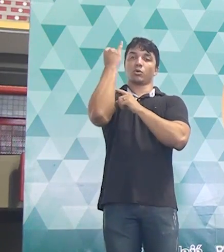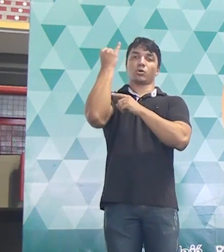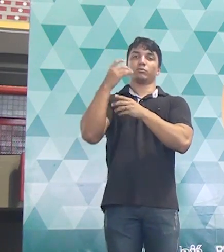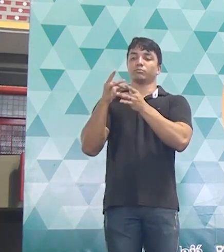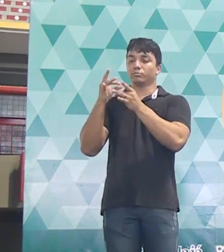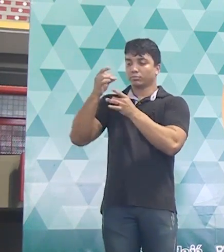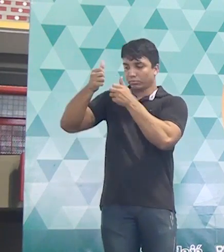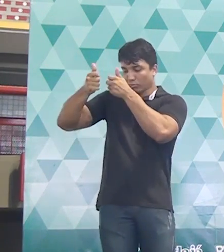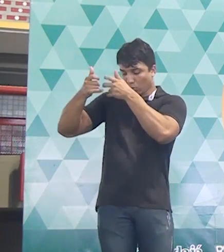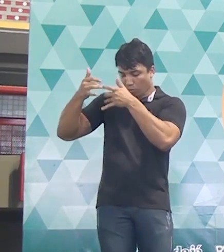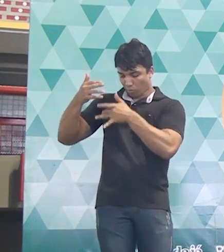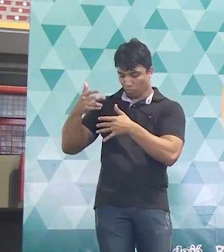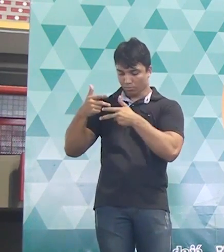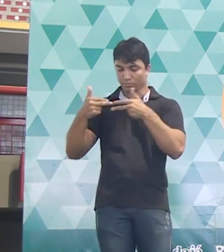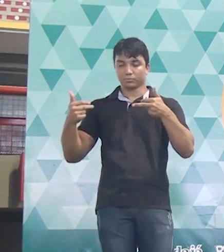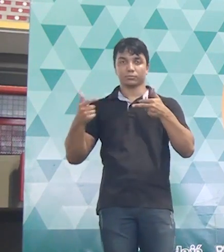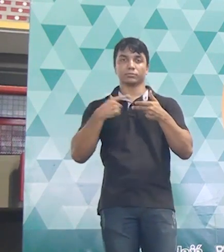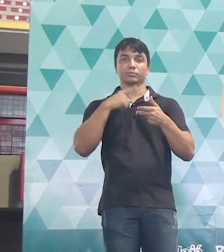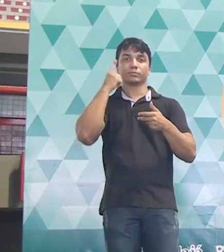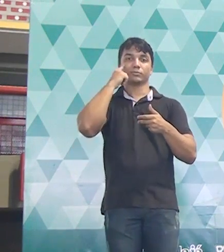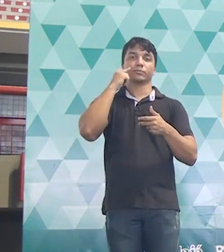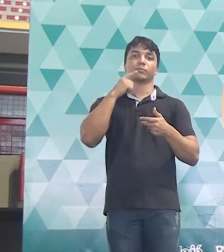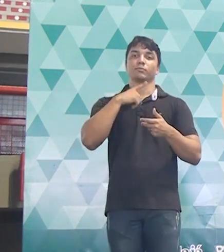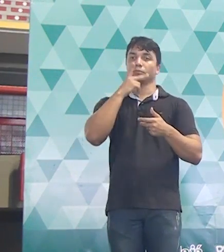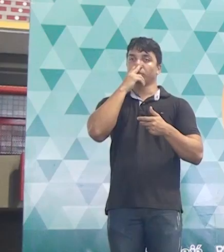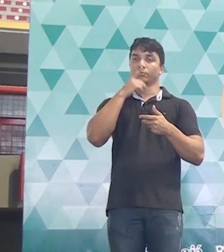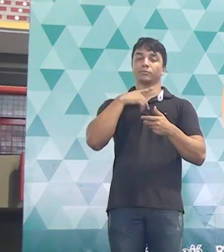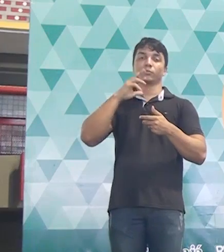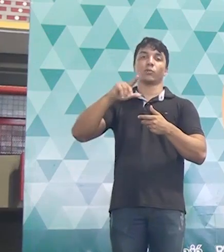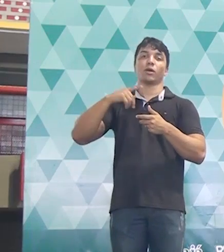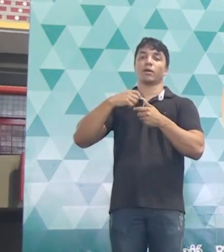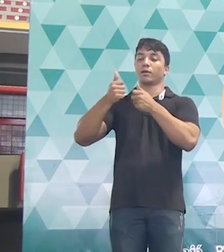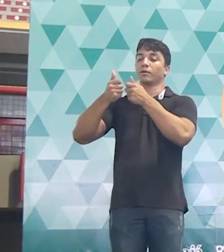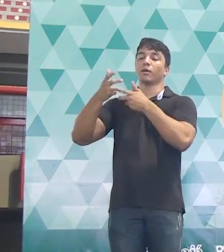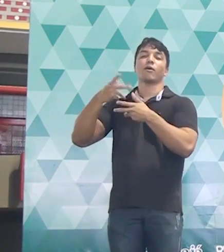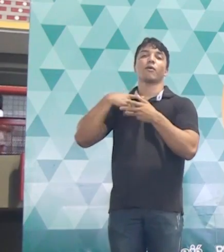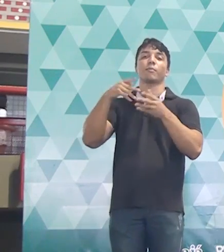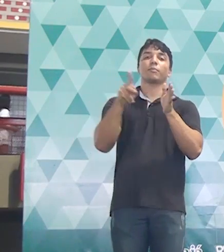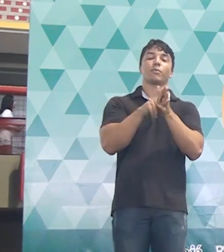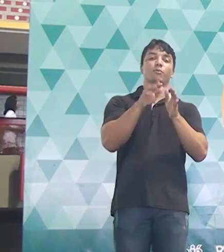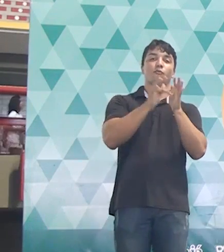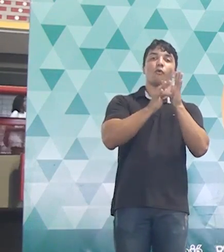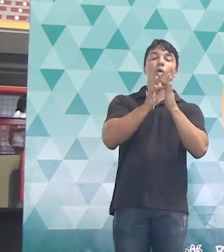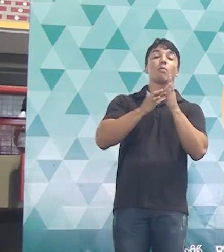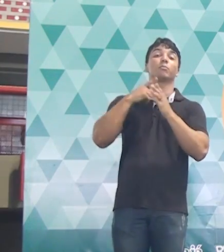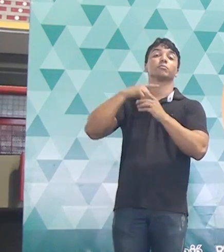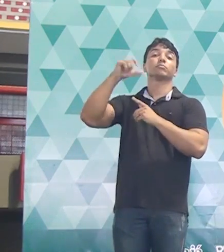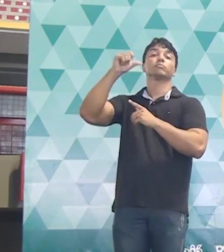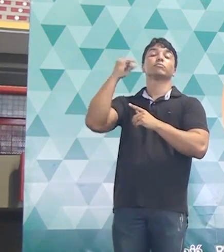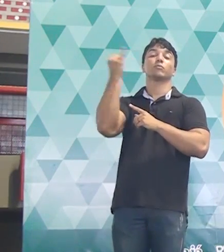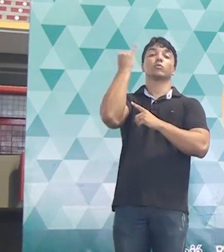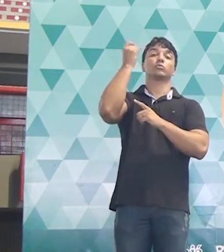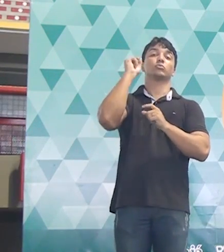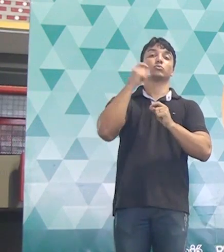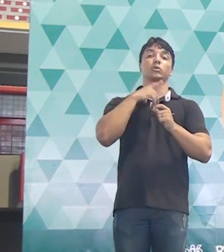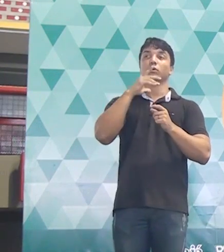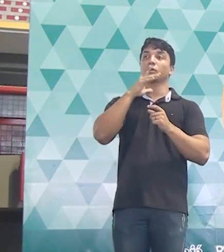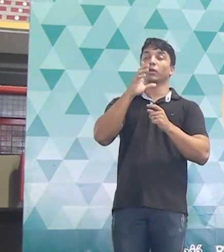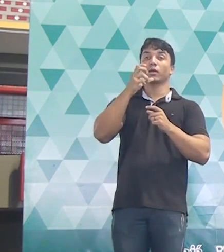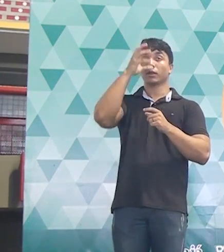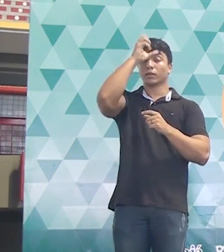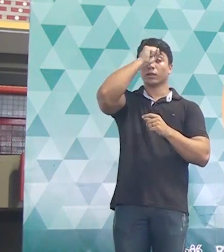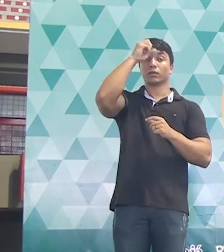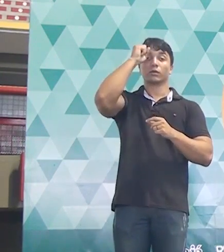definição, às vezes não é nem tão importante você decorar a fórmula. o mais importante é decorar, aliás, não é decorar,